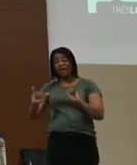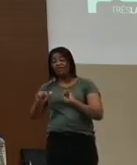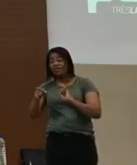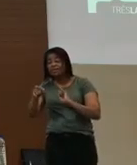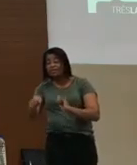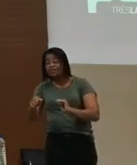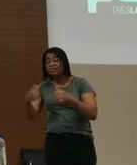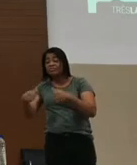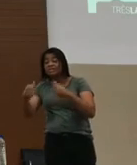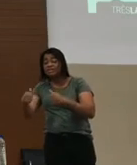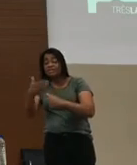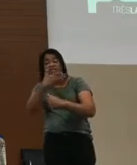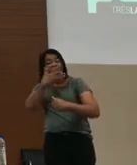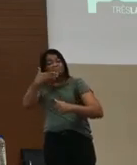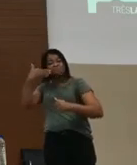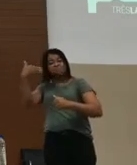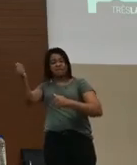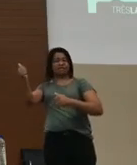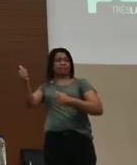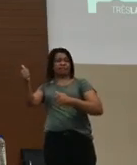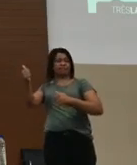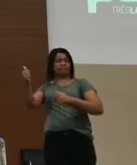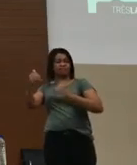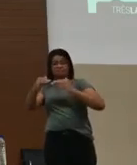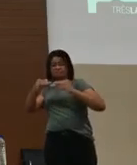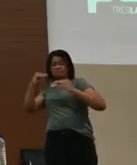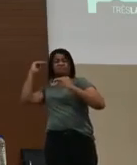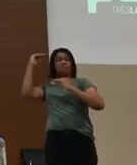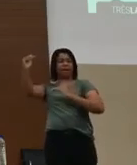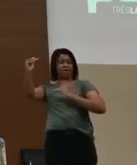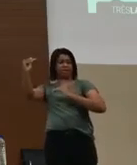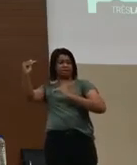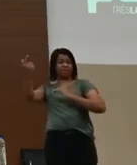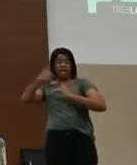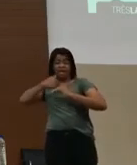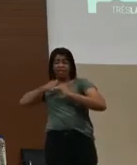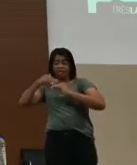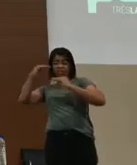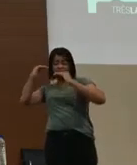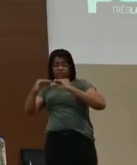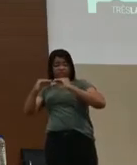fazem. Olha que interessante. Às vezes